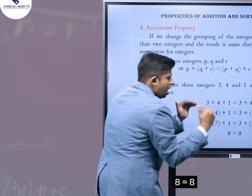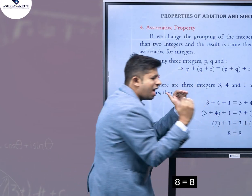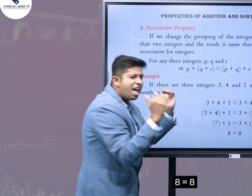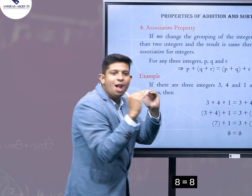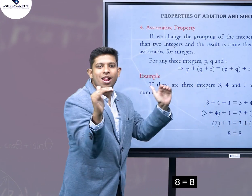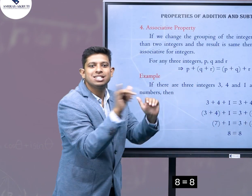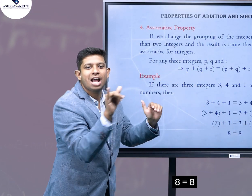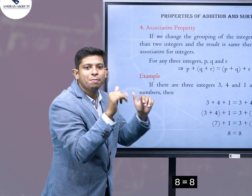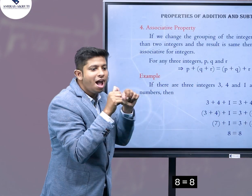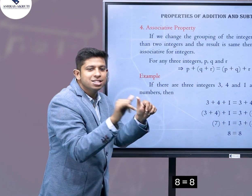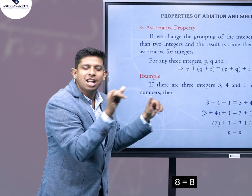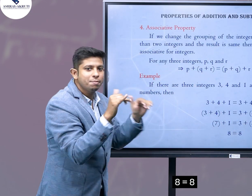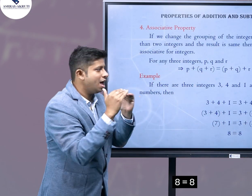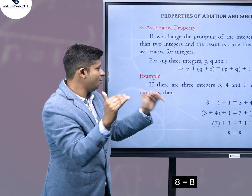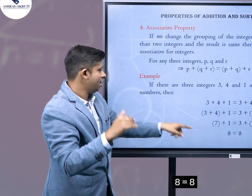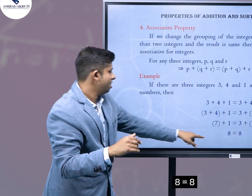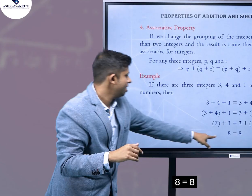8 equals to 8.